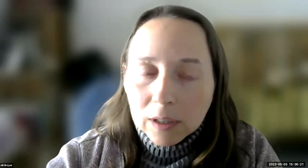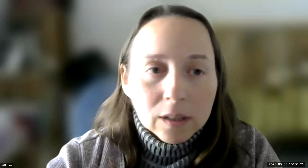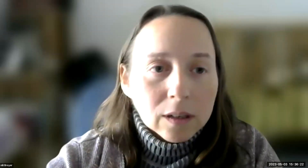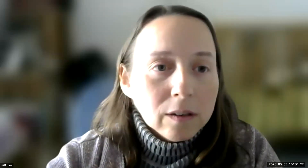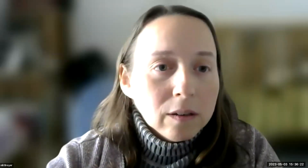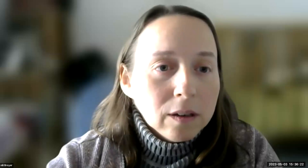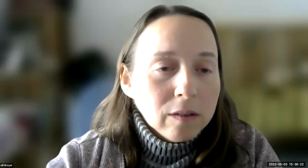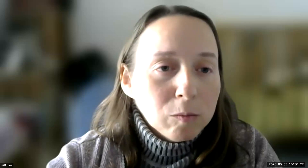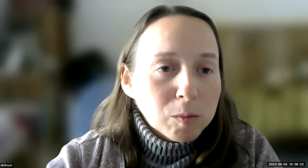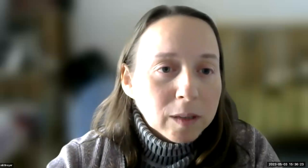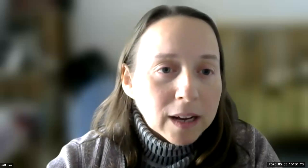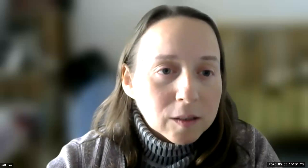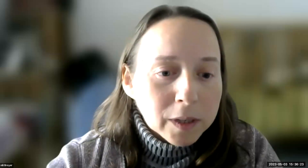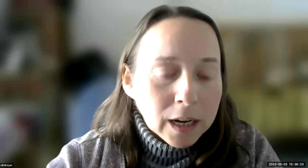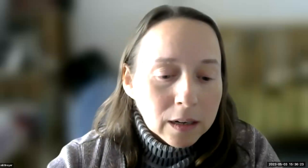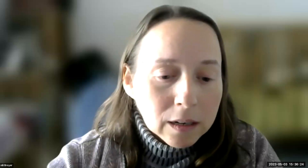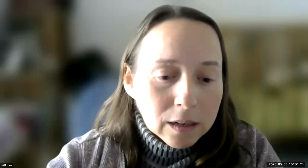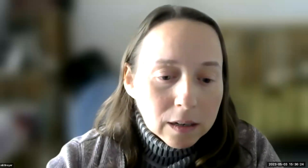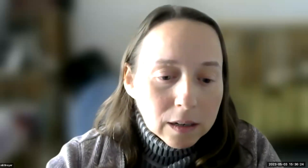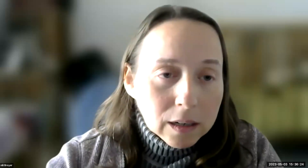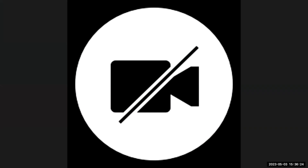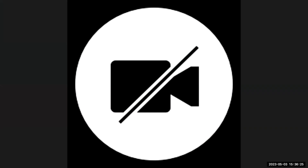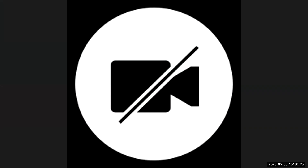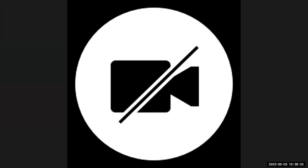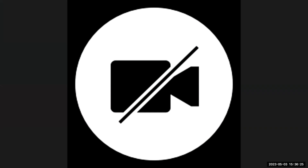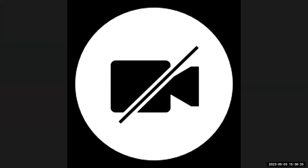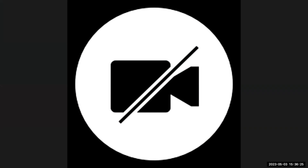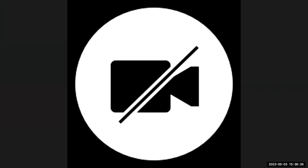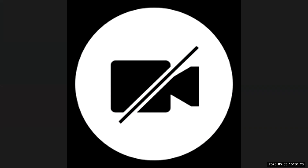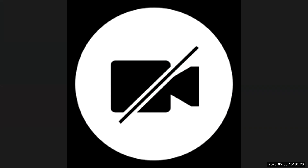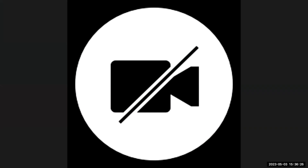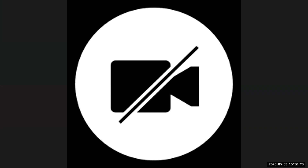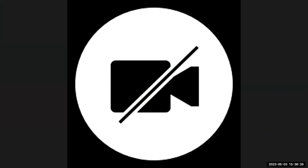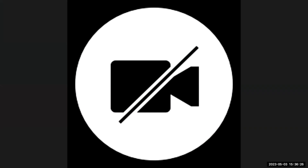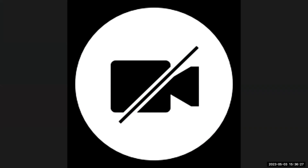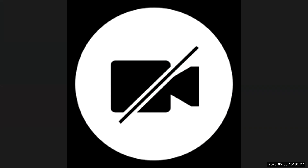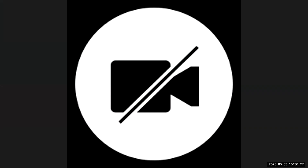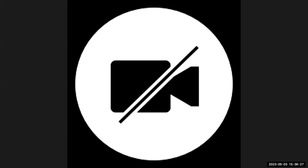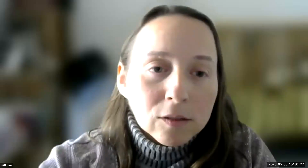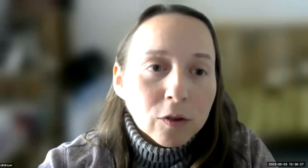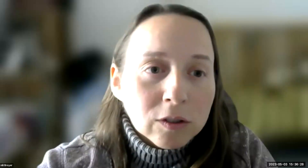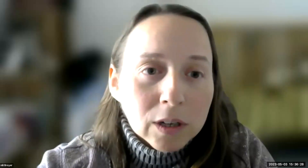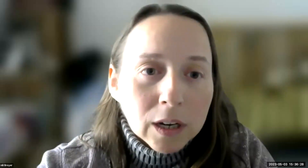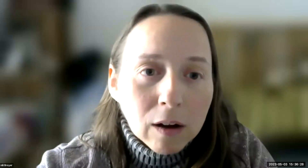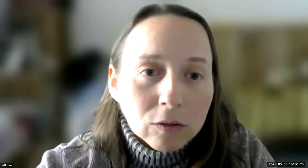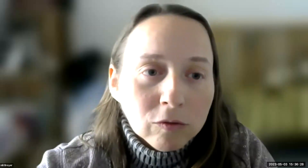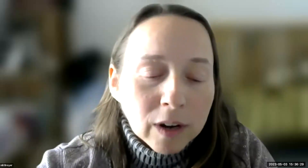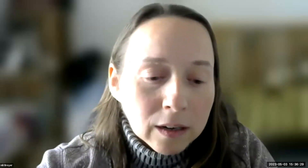ומוזמנים להצביע שמויל נתחיל איתך ואני אשמח גם לאסוף עוד שאלה או תגובה